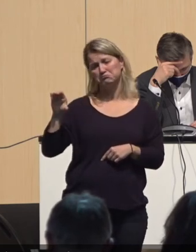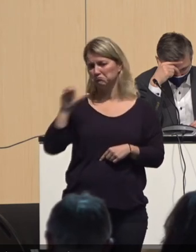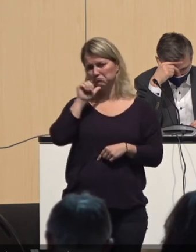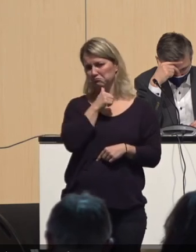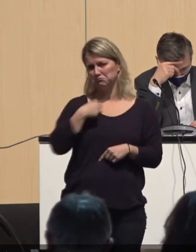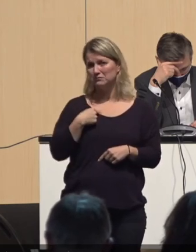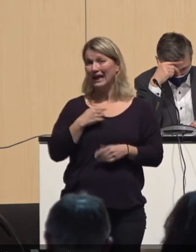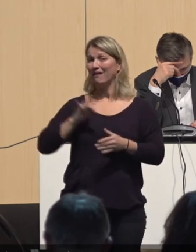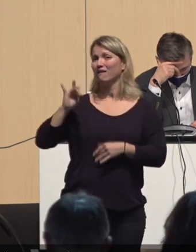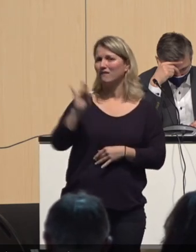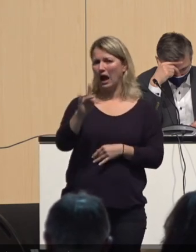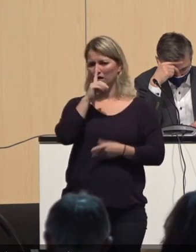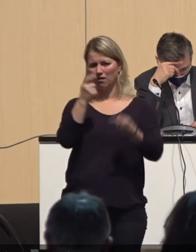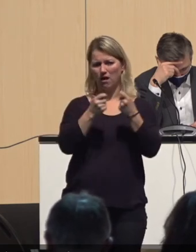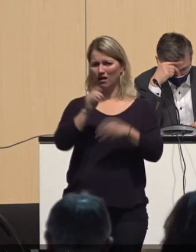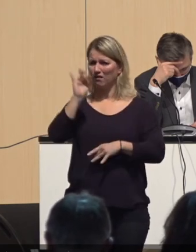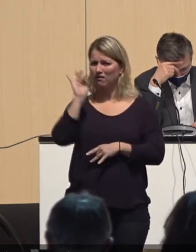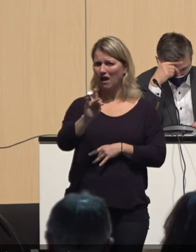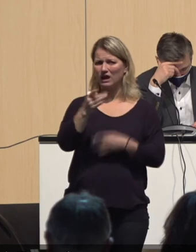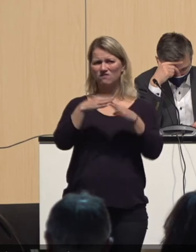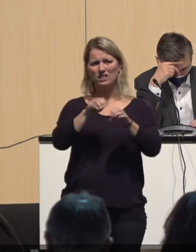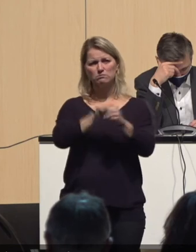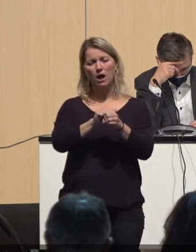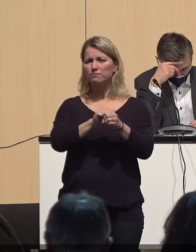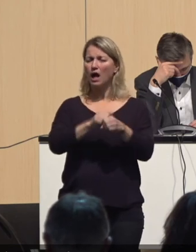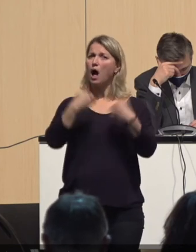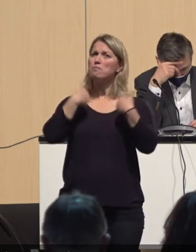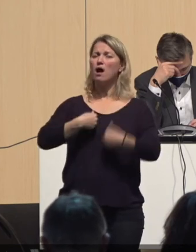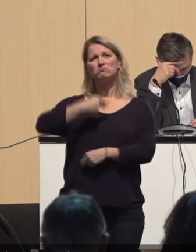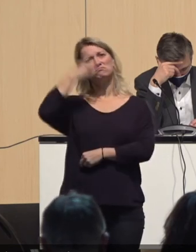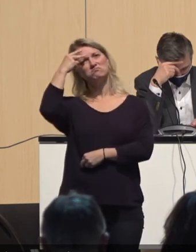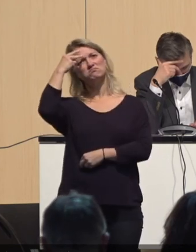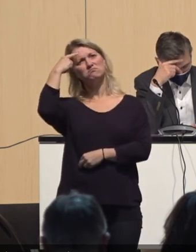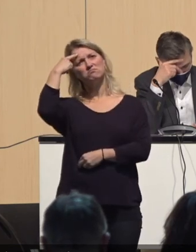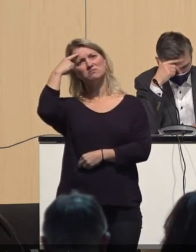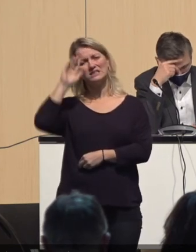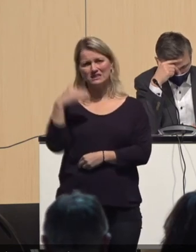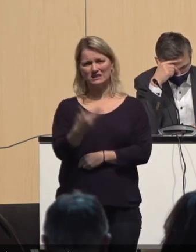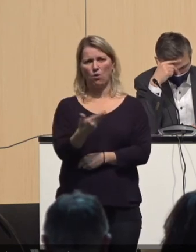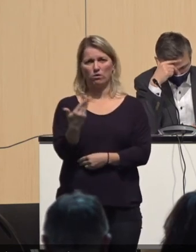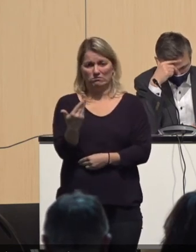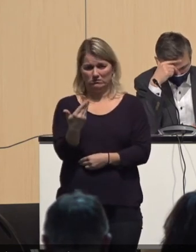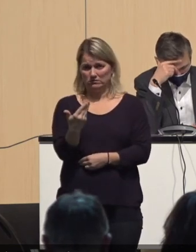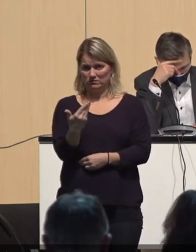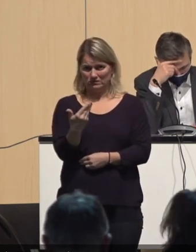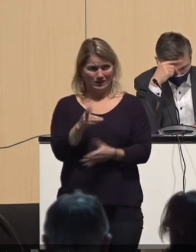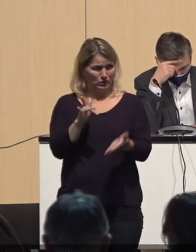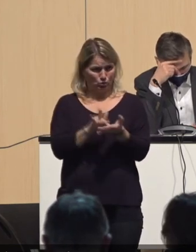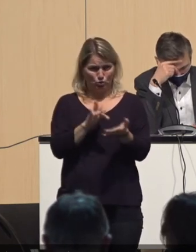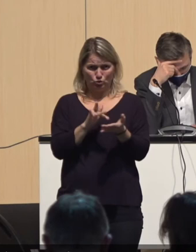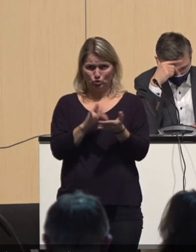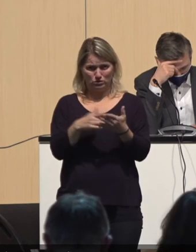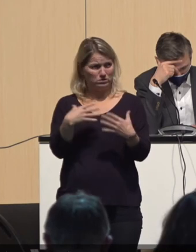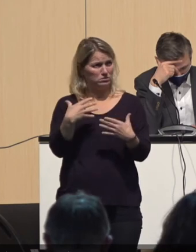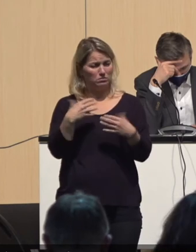weil wir gegen die Händler oder weil wir gegen die Weihnachtsmärkte sind, sondern weil wir einfach nach menschlichem Ermessen in der Realität in diesem Land sehen, es wird aufgrund des Krankheits-